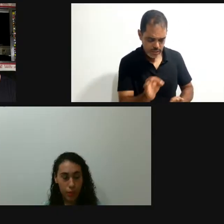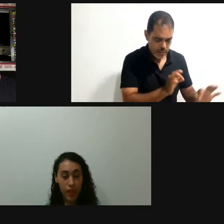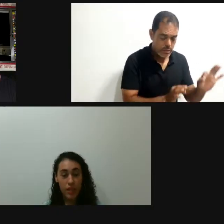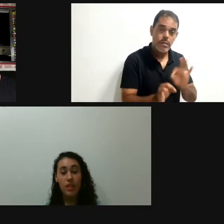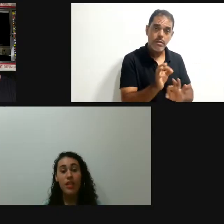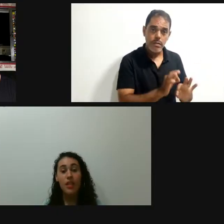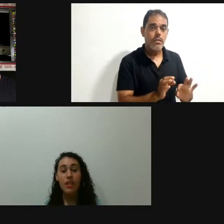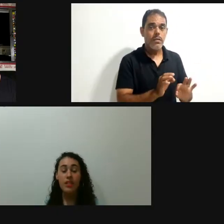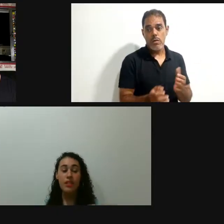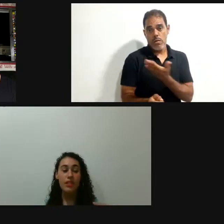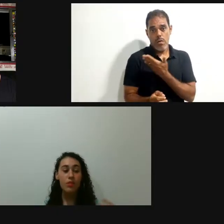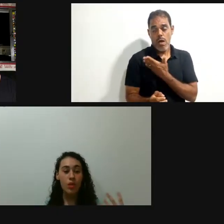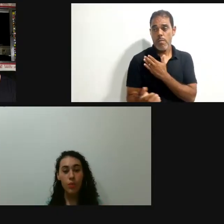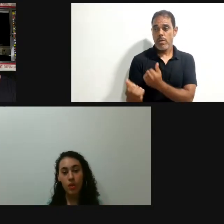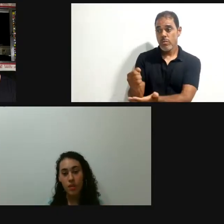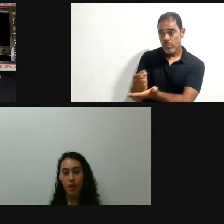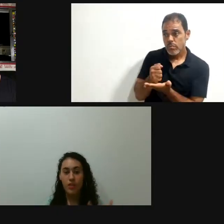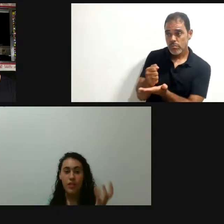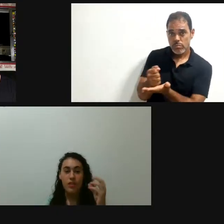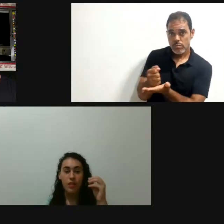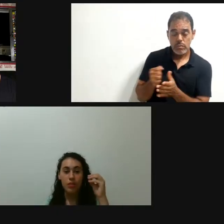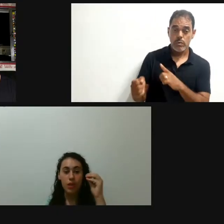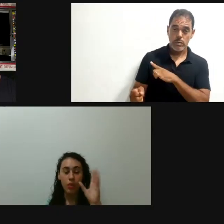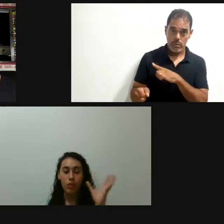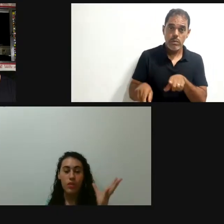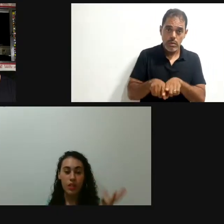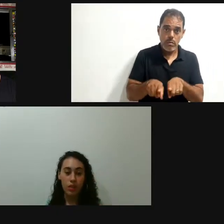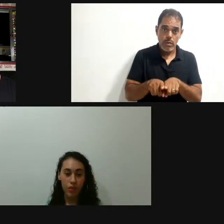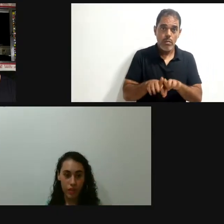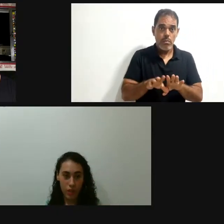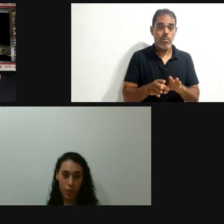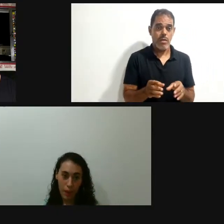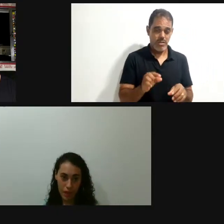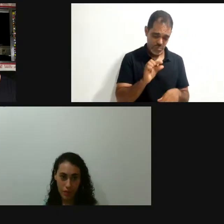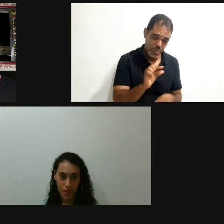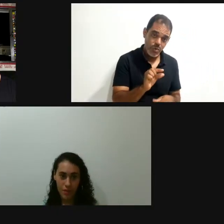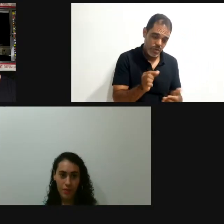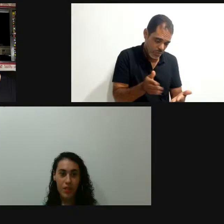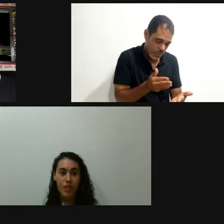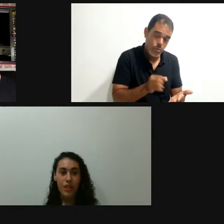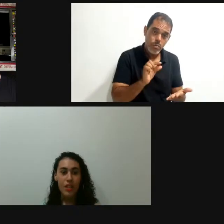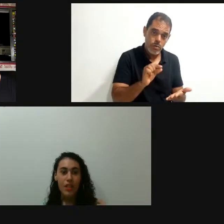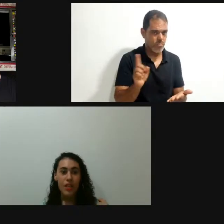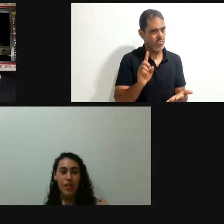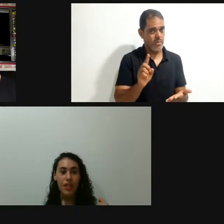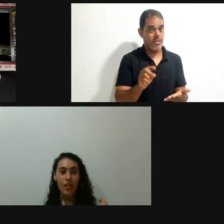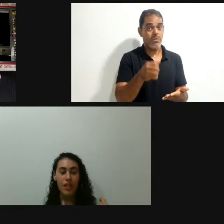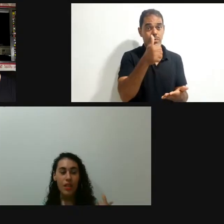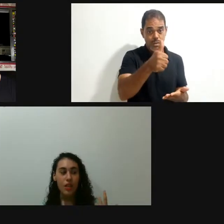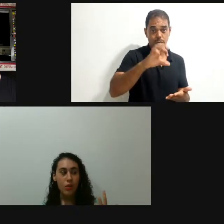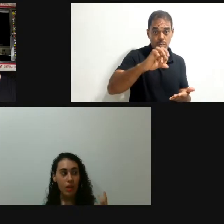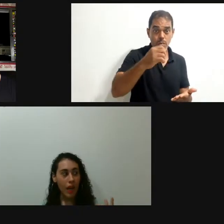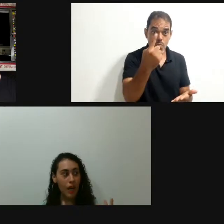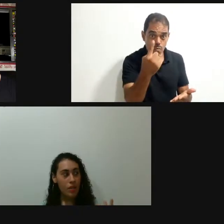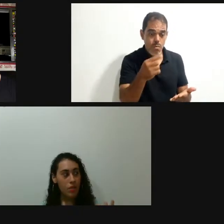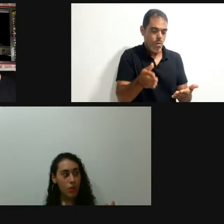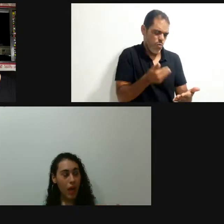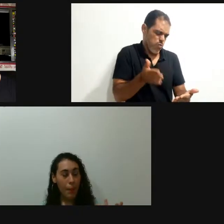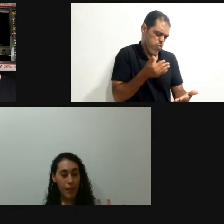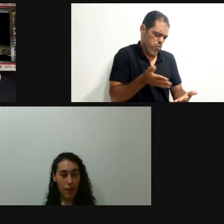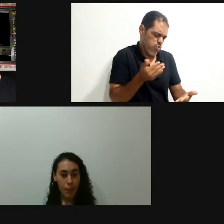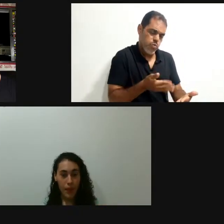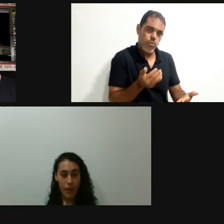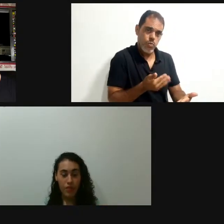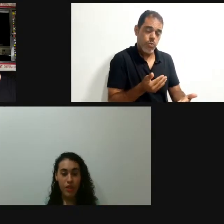ajudando também, e não são poucas páginas, são ao todo 191 páginas. E, no caso,